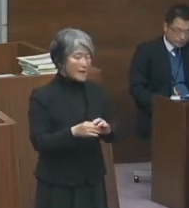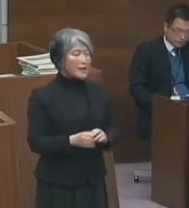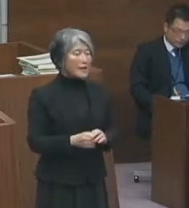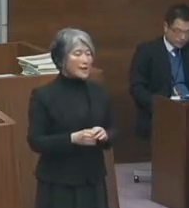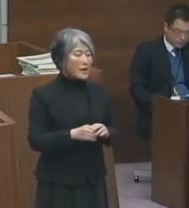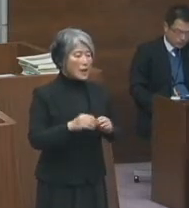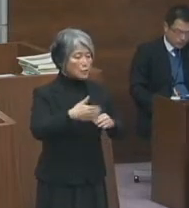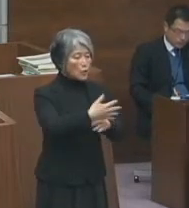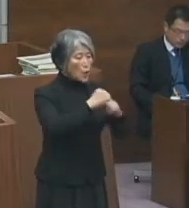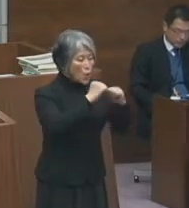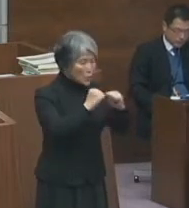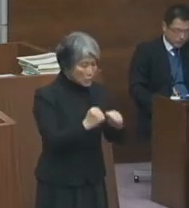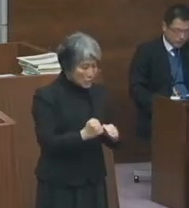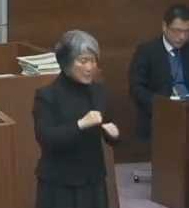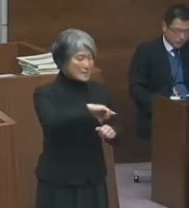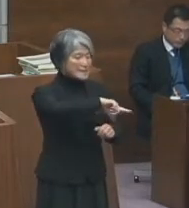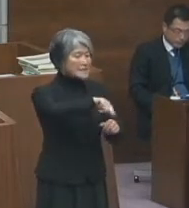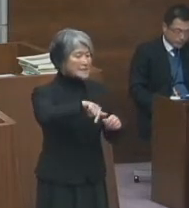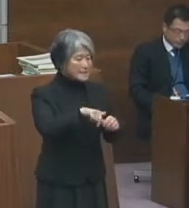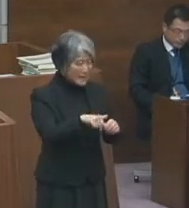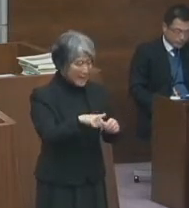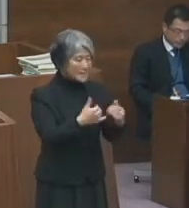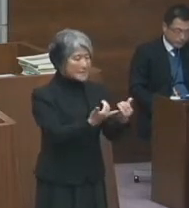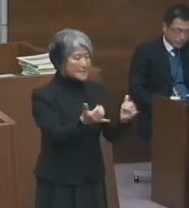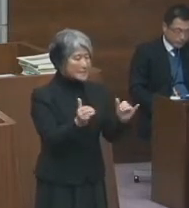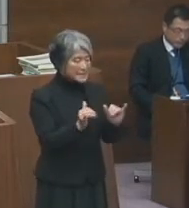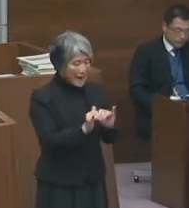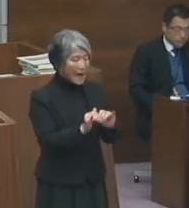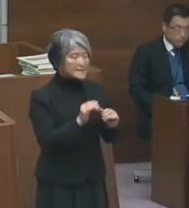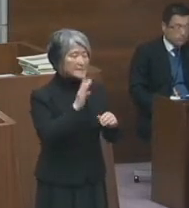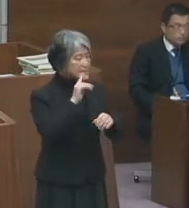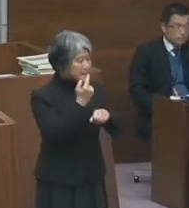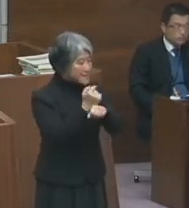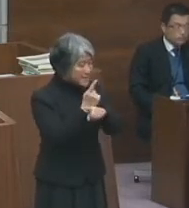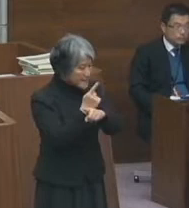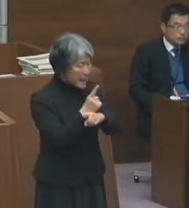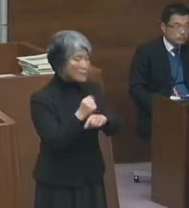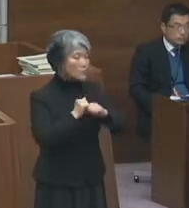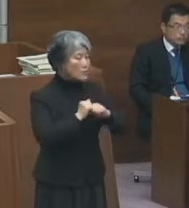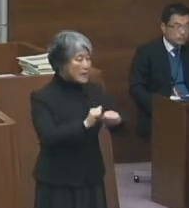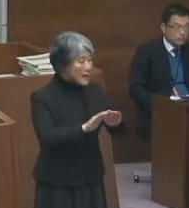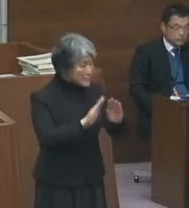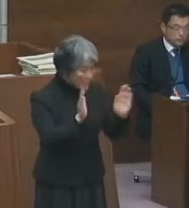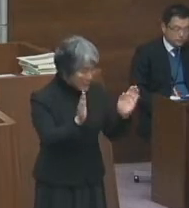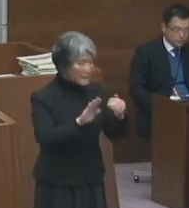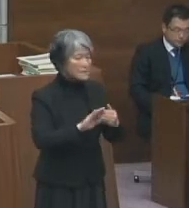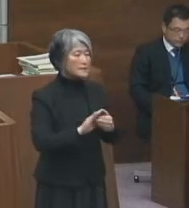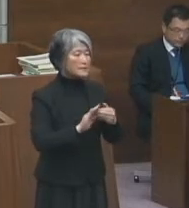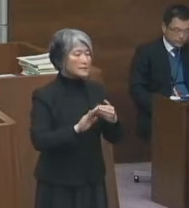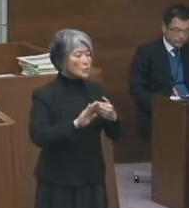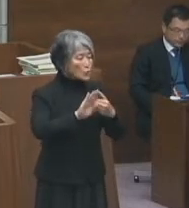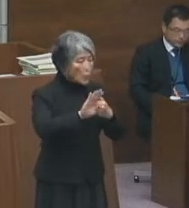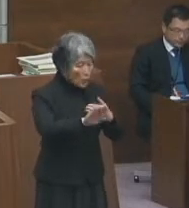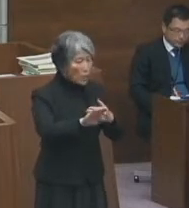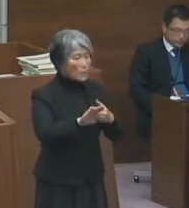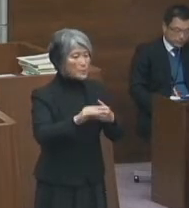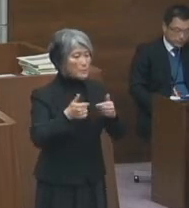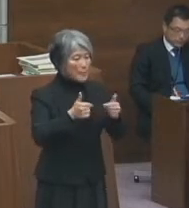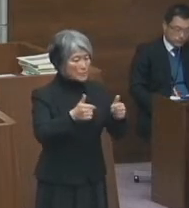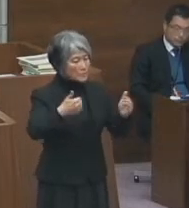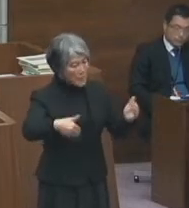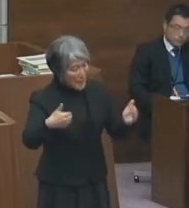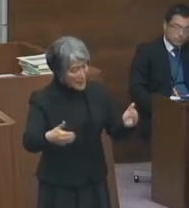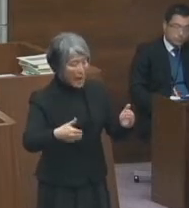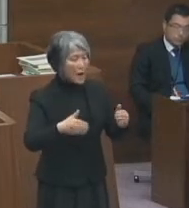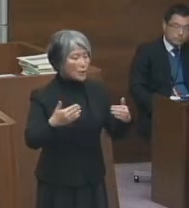路線で社会実験運行を開始し、その後、平成19年度に西明石以西の路線バスが運行していない地域におきまして、交